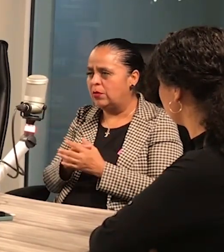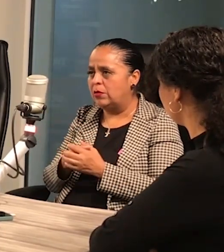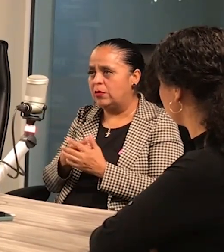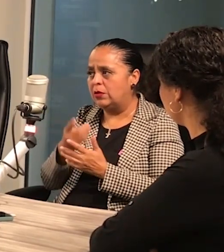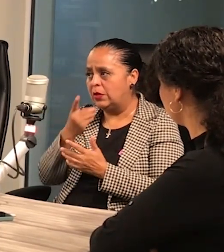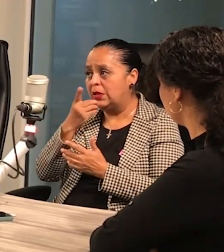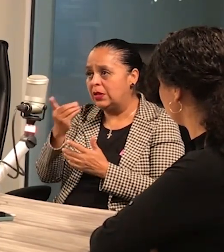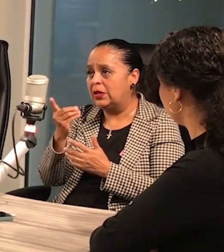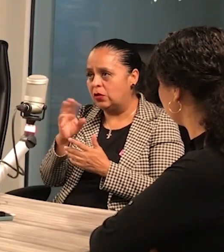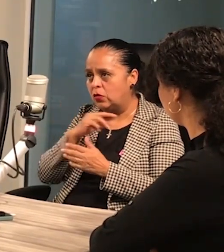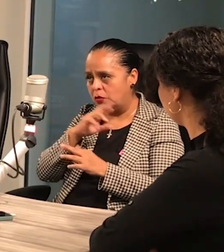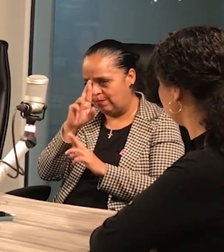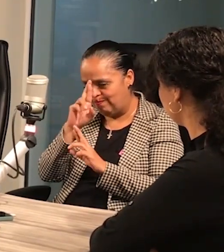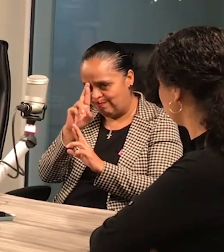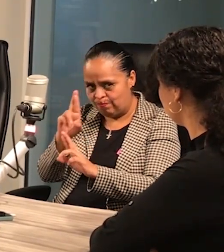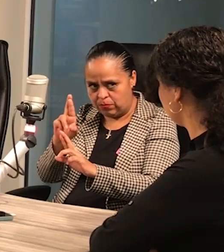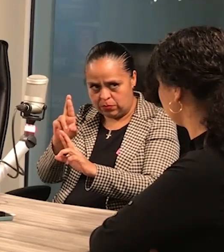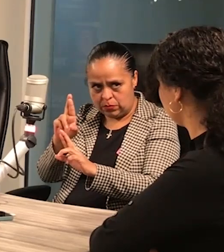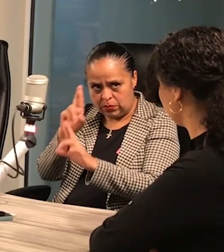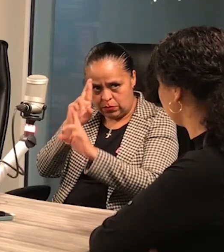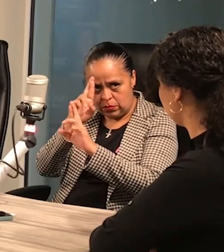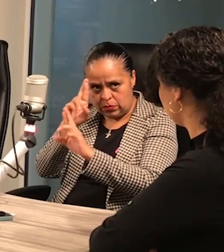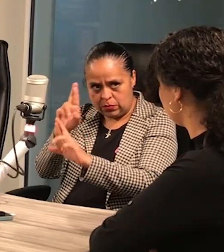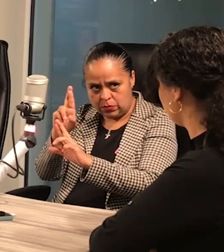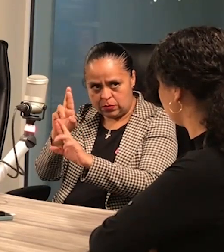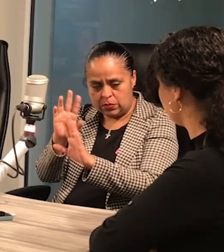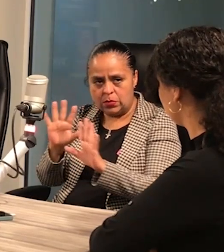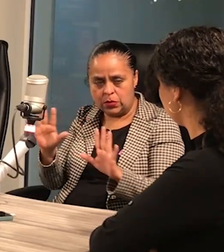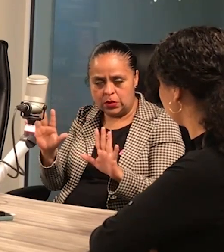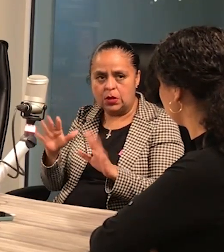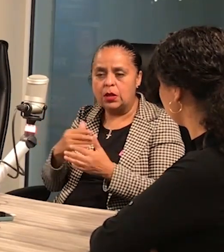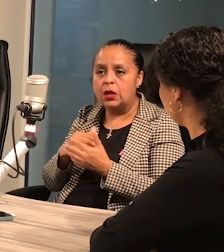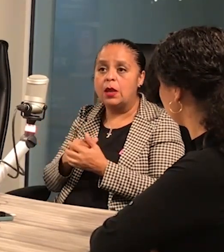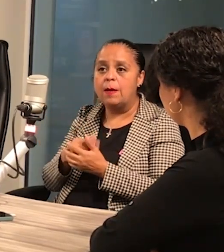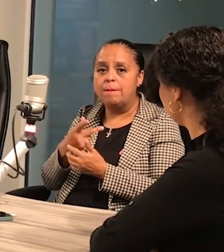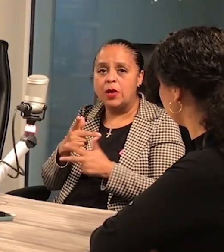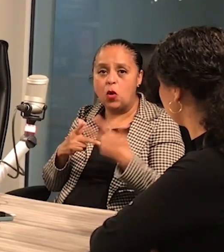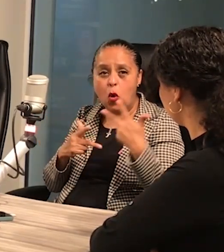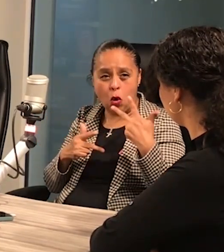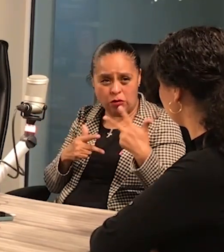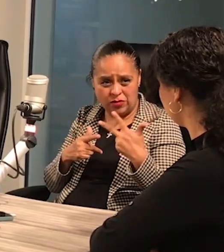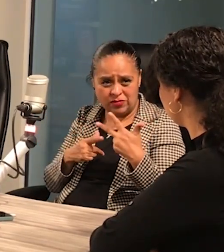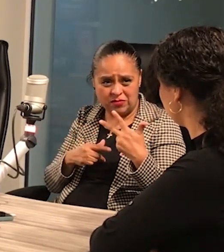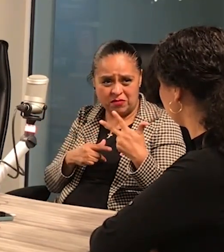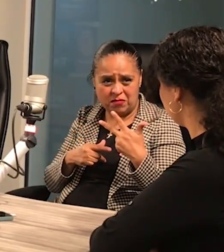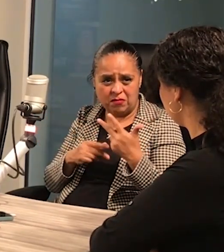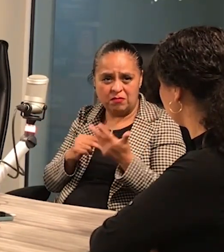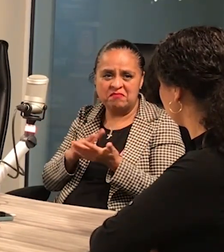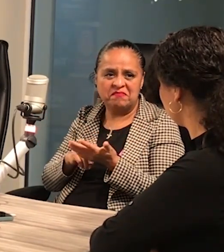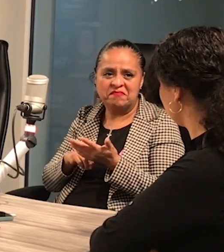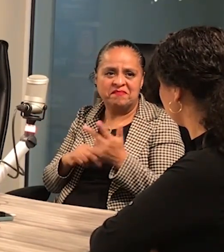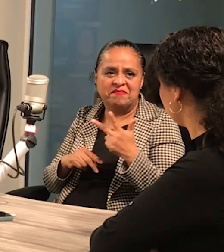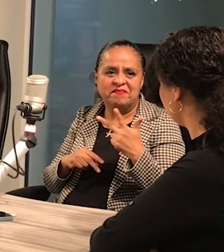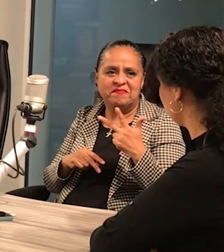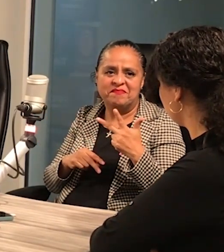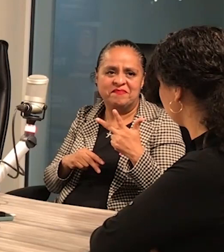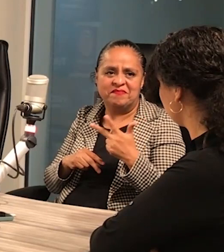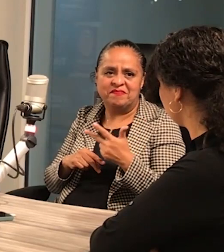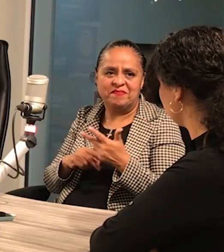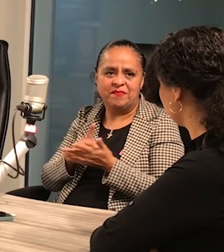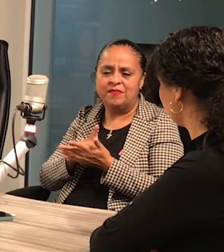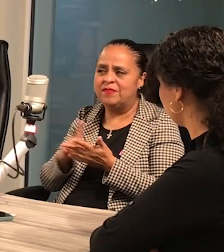Digo, con todo el respeto y toda esta cuestión, pero 8 no garantizan que velen por nuestros